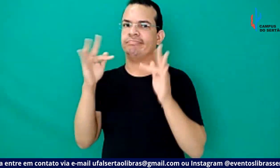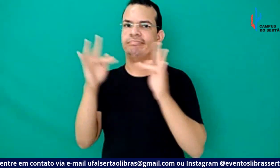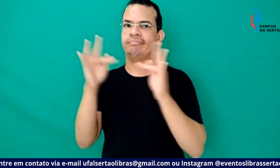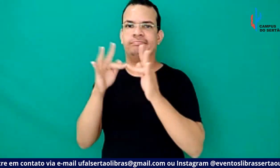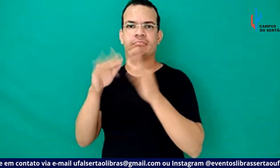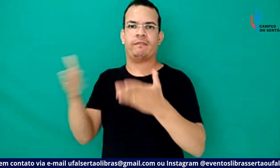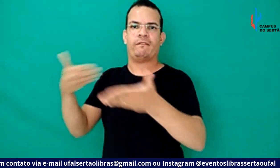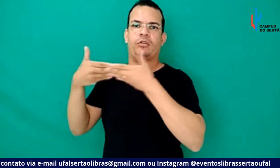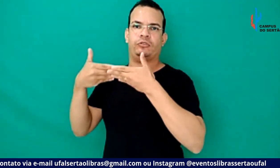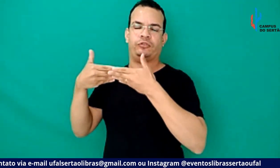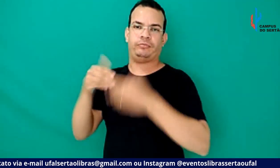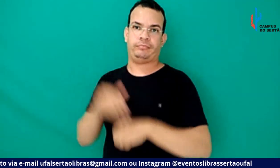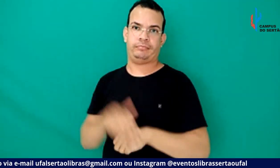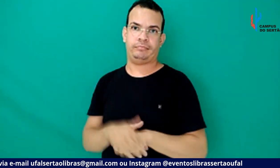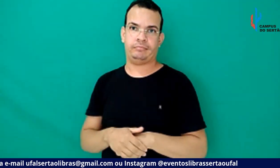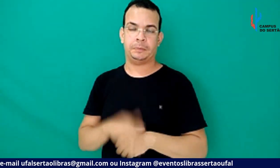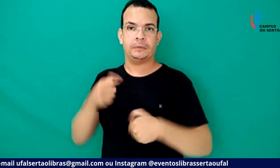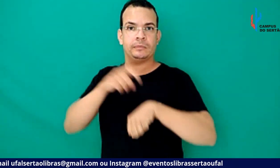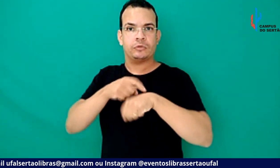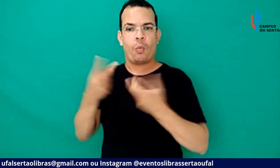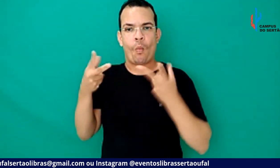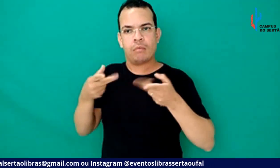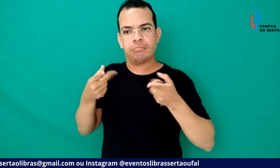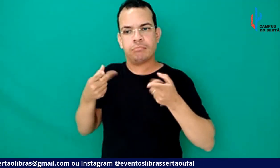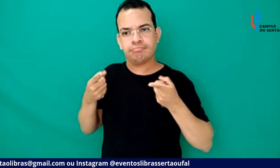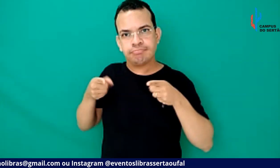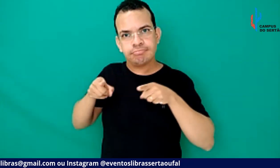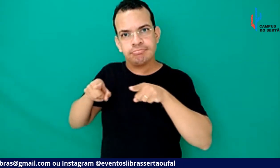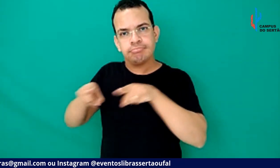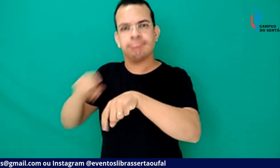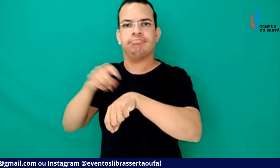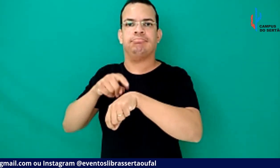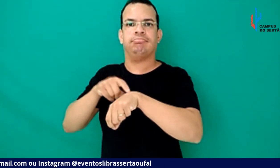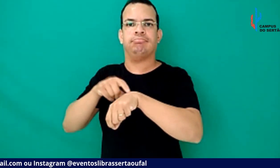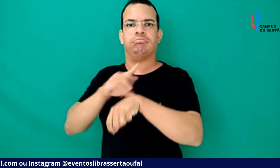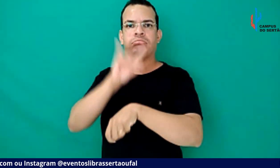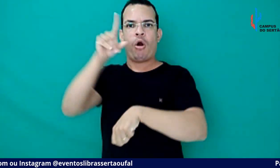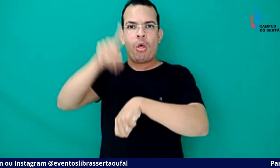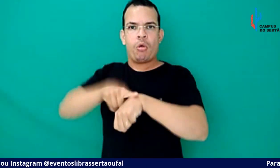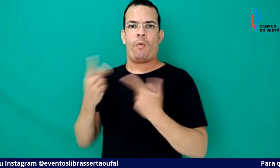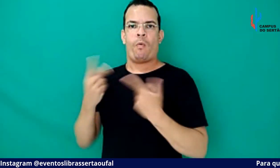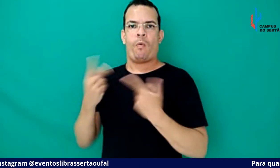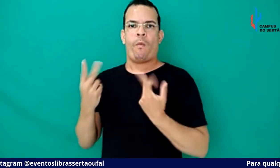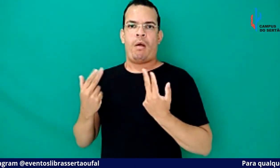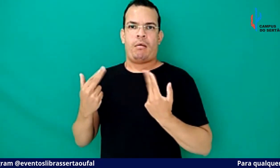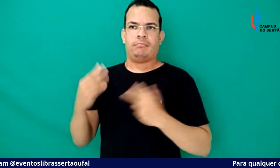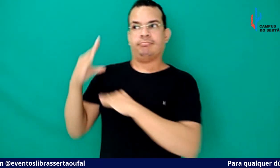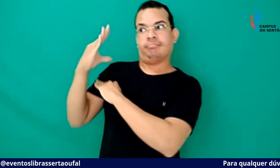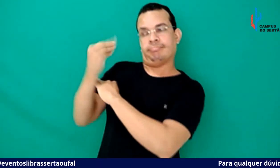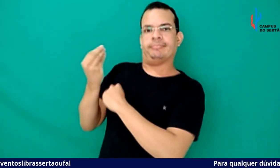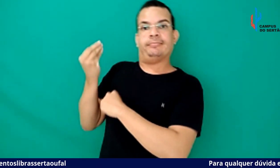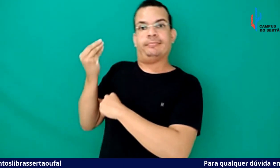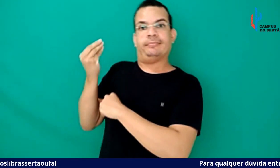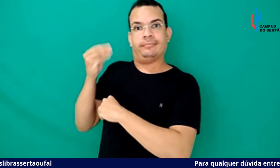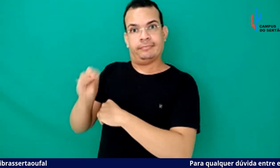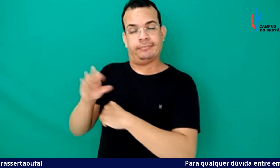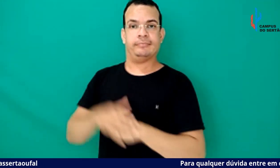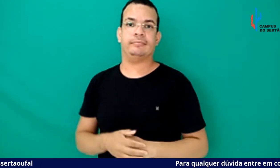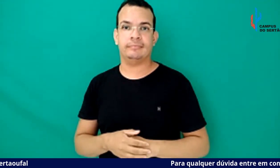link. Mas nesse caso vocês não poderão, não será colocado a folha de frequência nem os anexos das